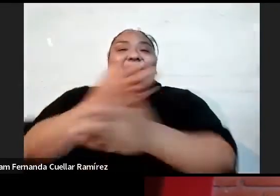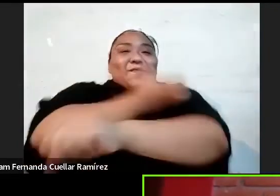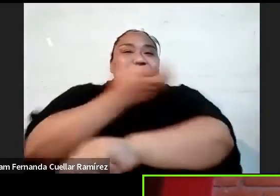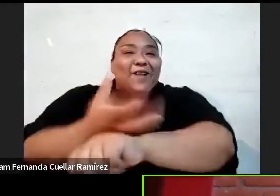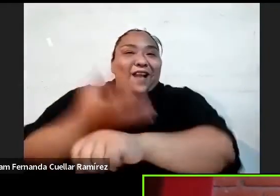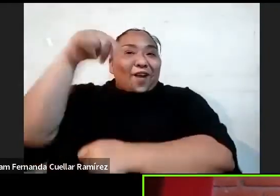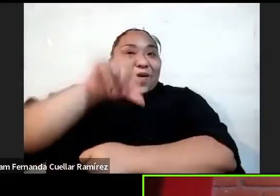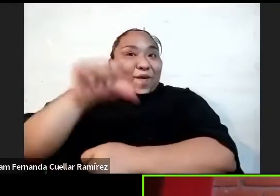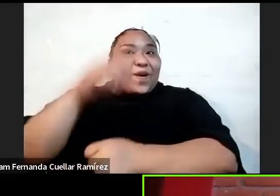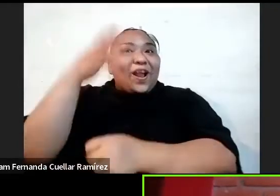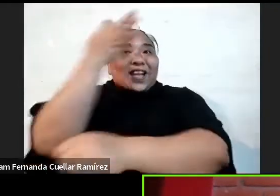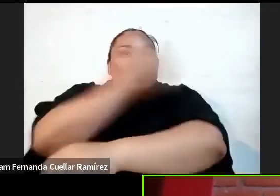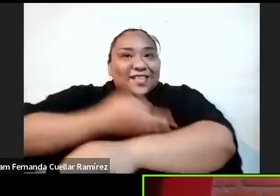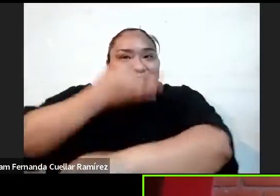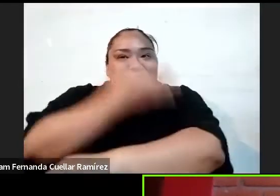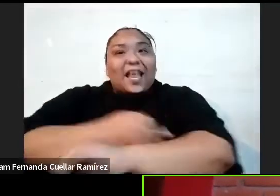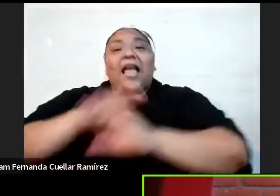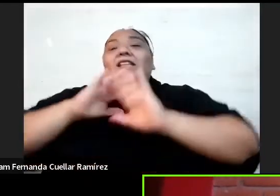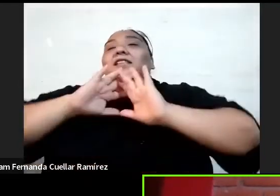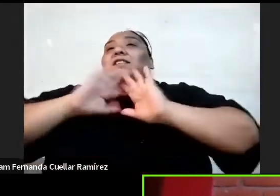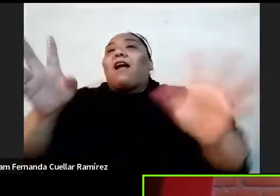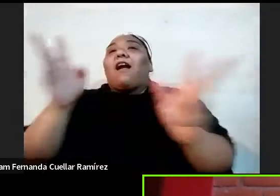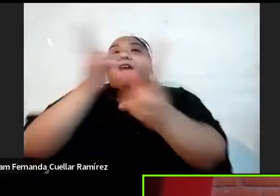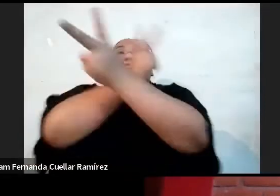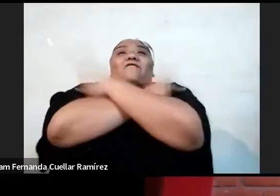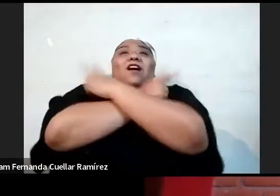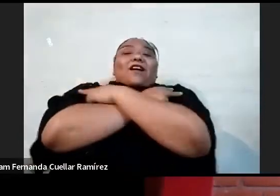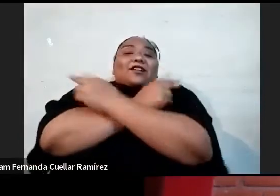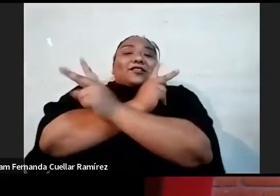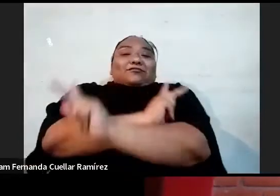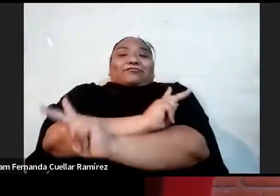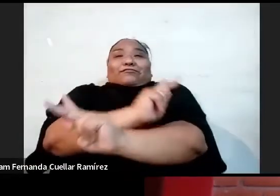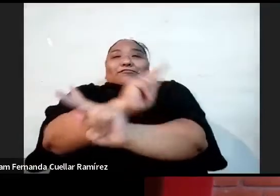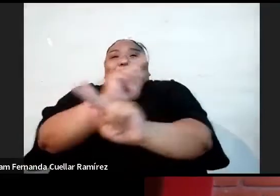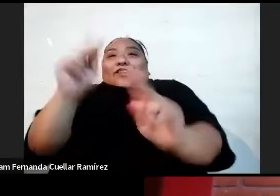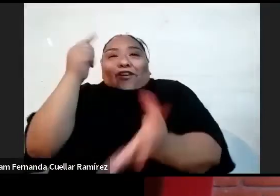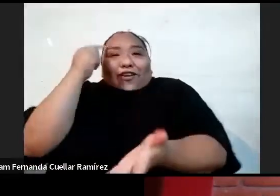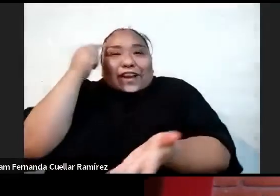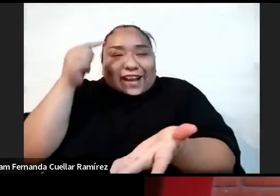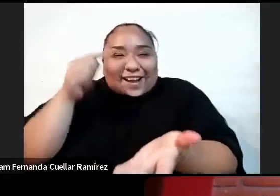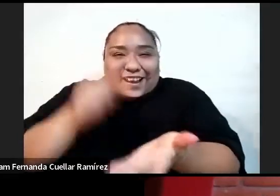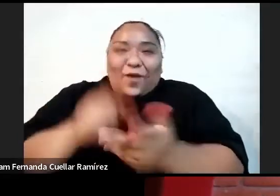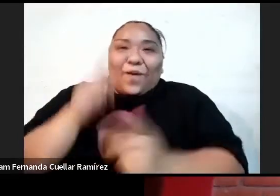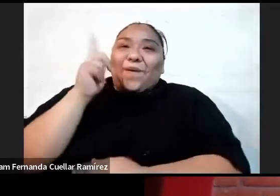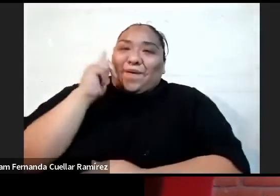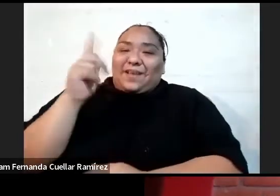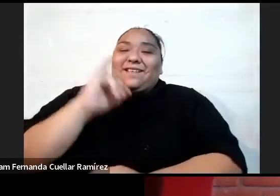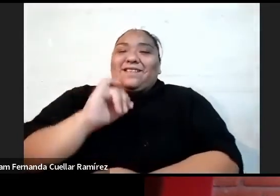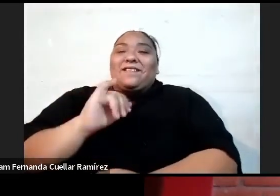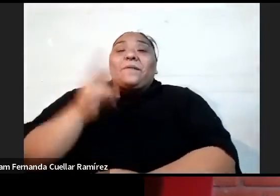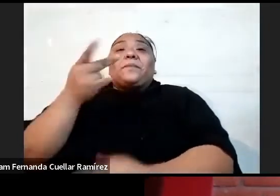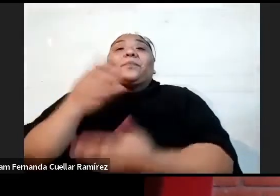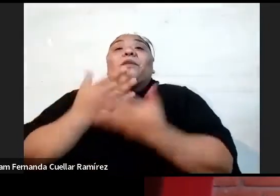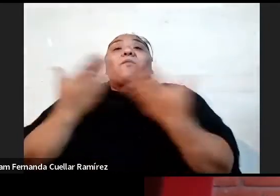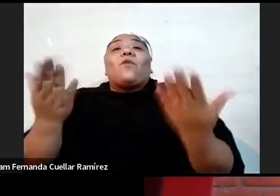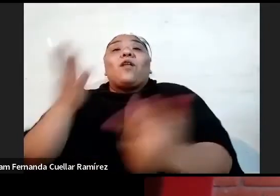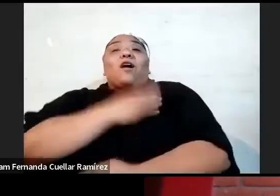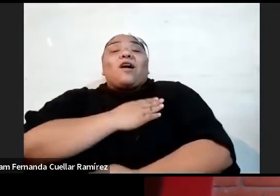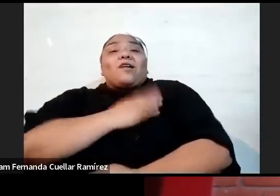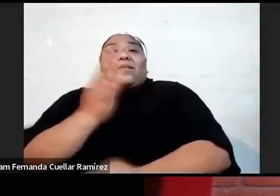tarde. Ya de vacaciones todos, creo. Y bueno, pues les voy a presentar un